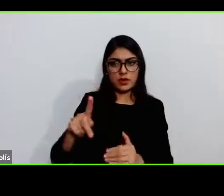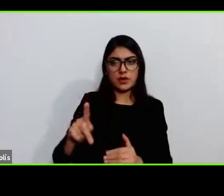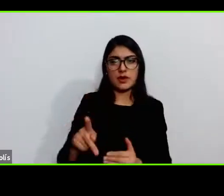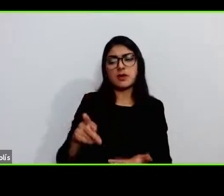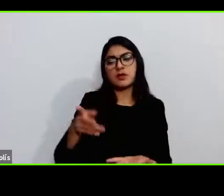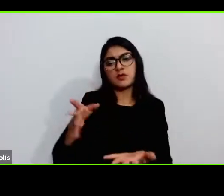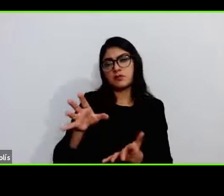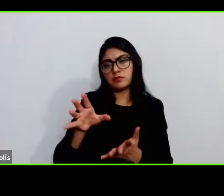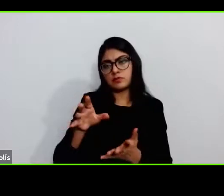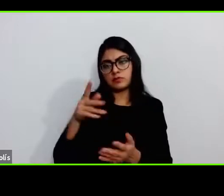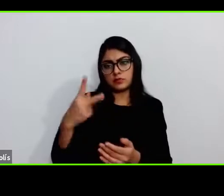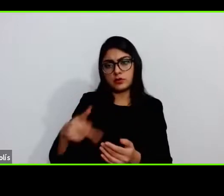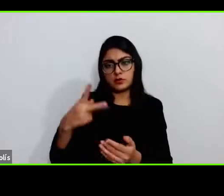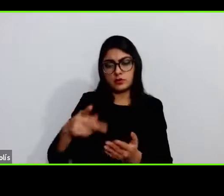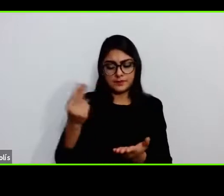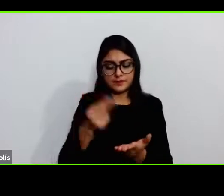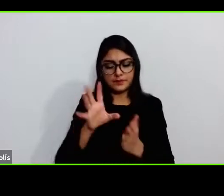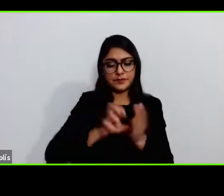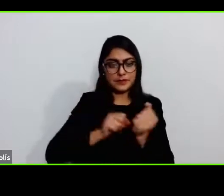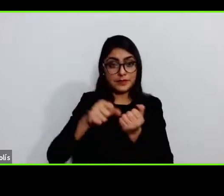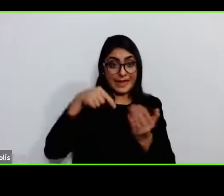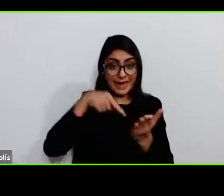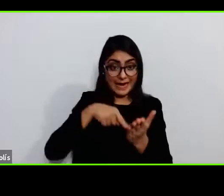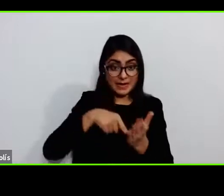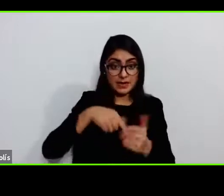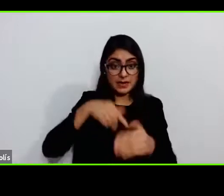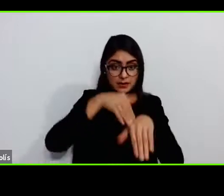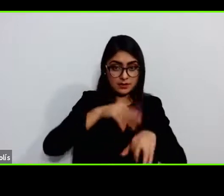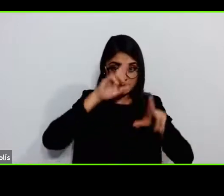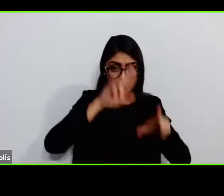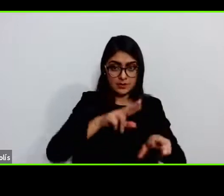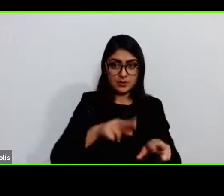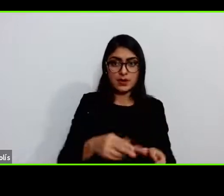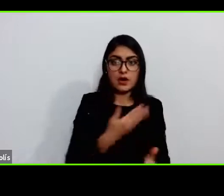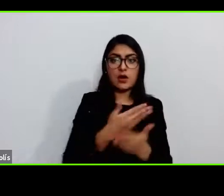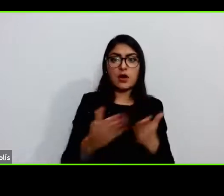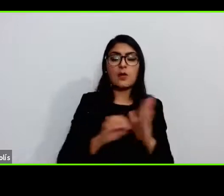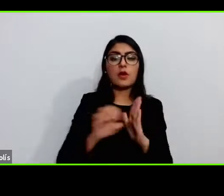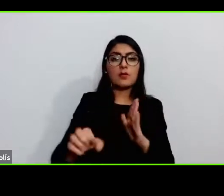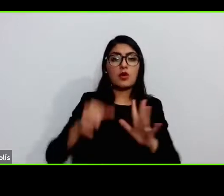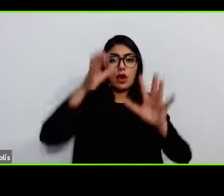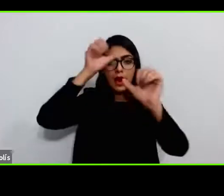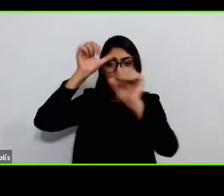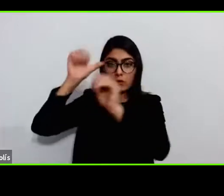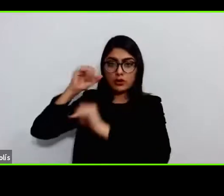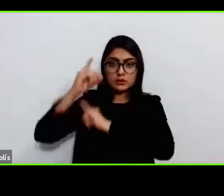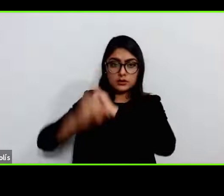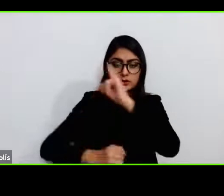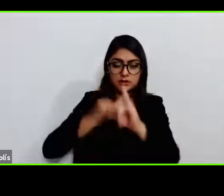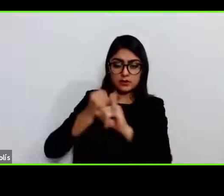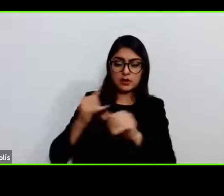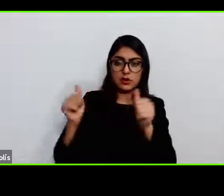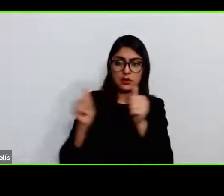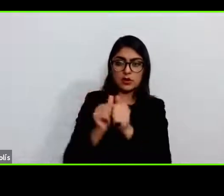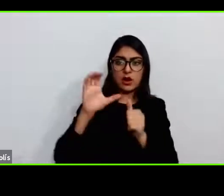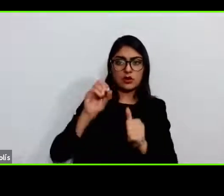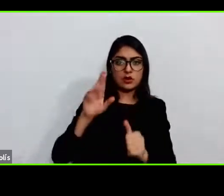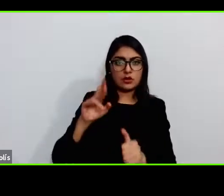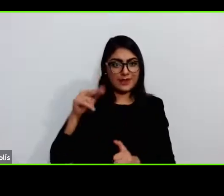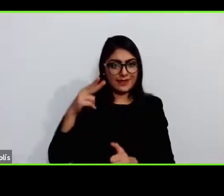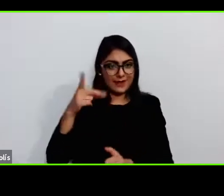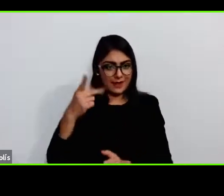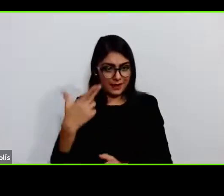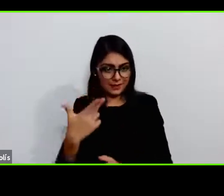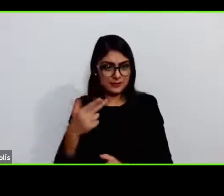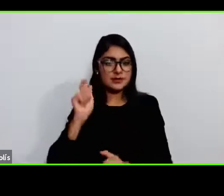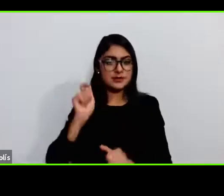prevista en la Constitución y el derecho a la libertad de expresión previsto en los tratados internacionales, incluyendo la Convención Americana. Mientras que